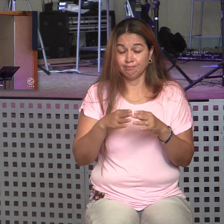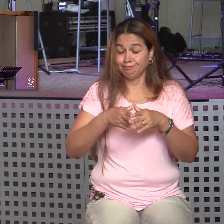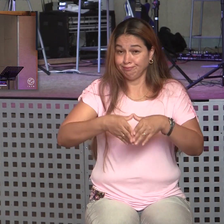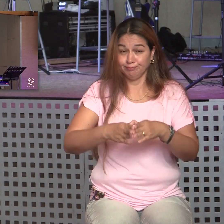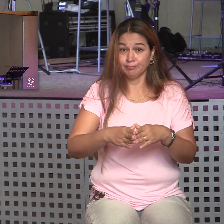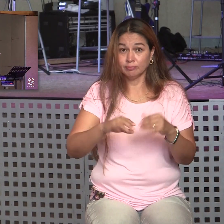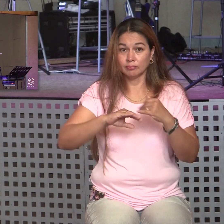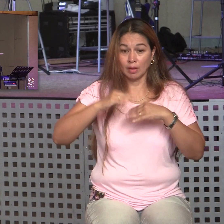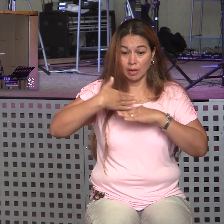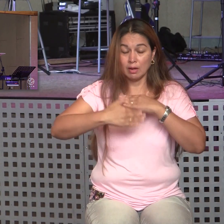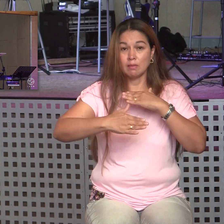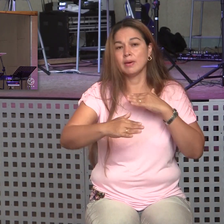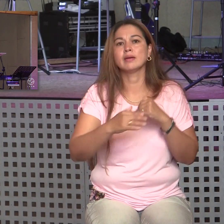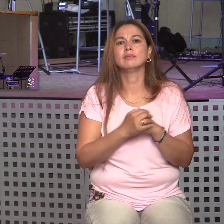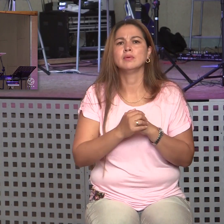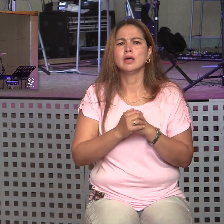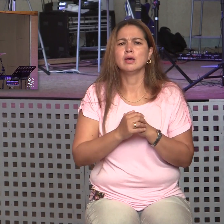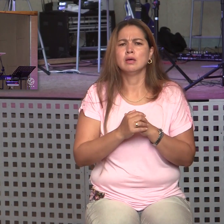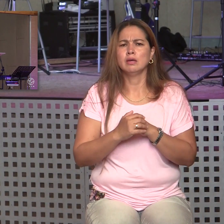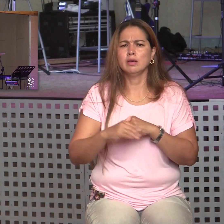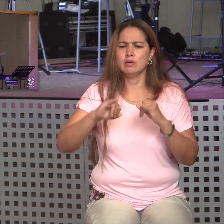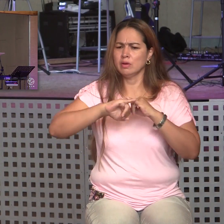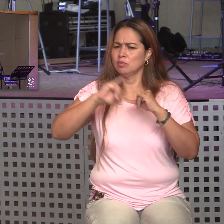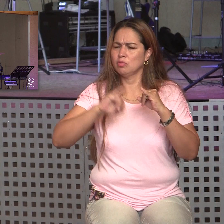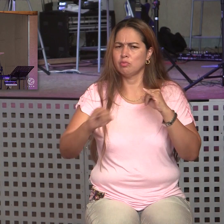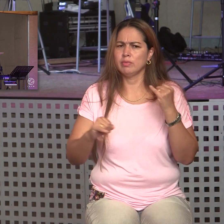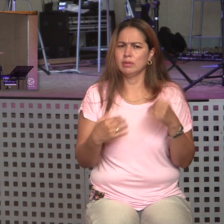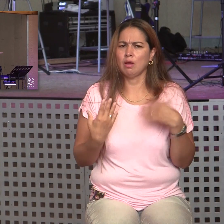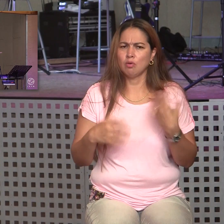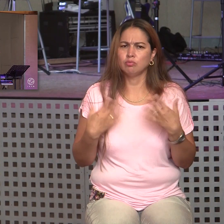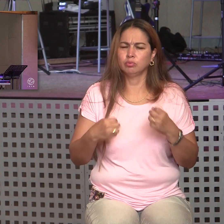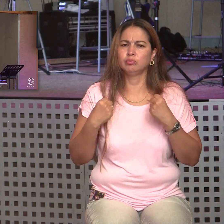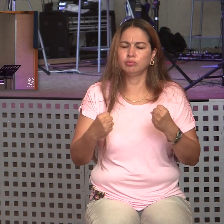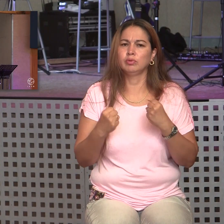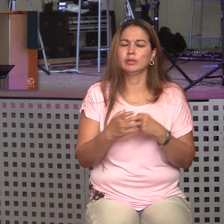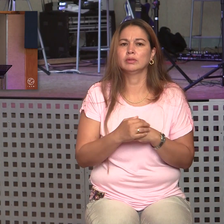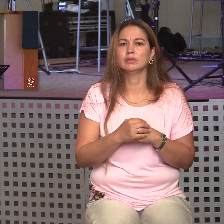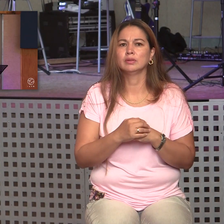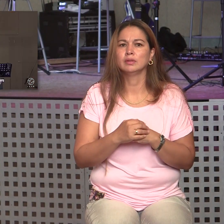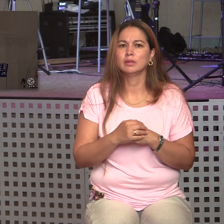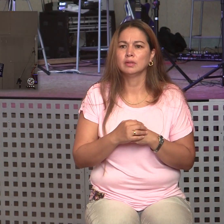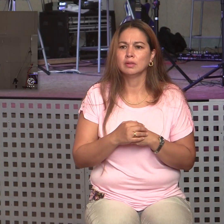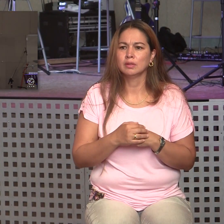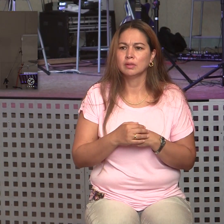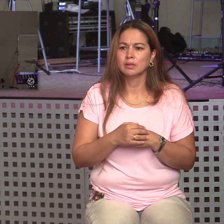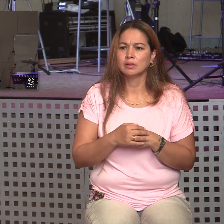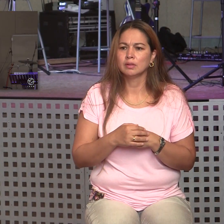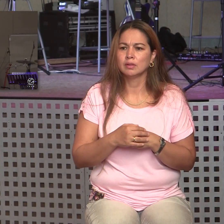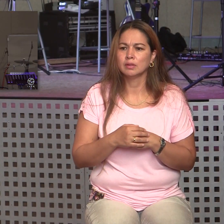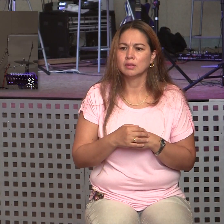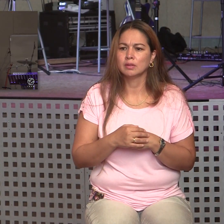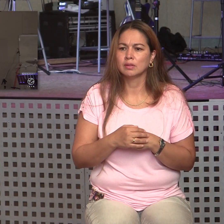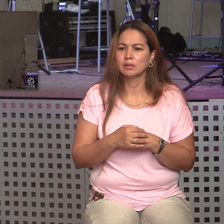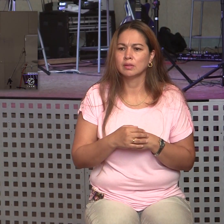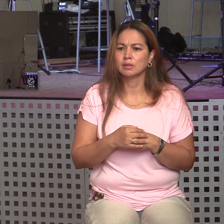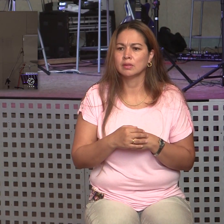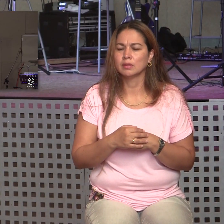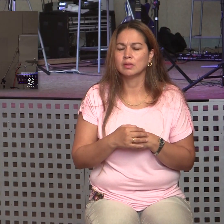cuento así. Y ya cuando ven que no hay manera, no hay forma de